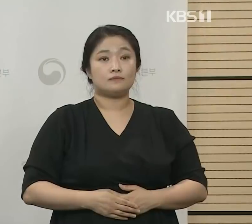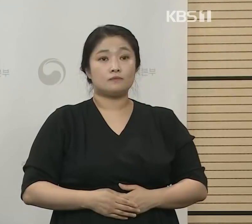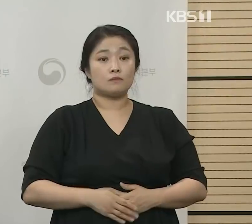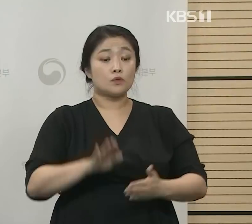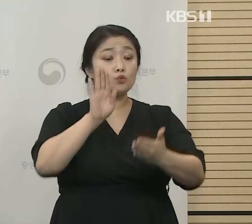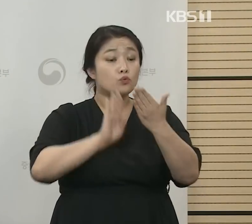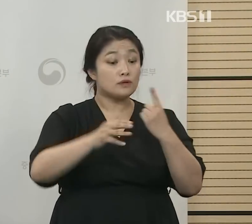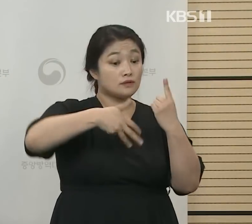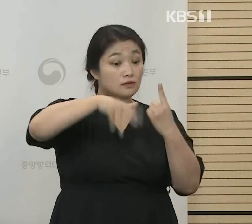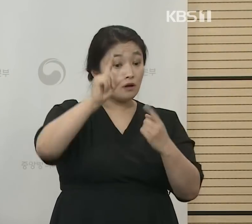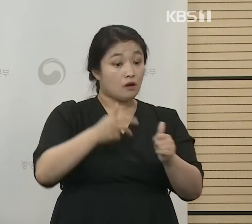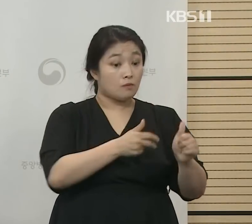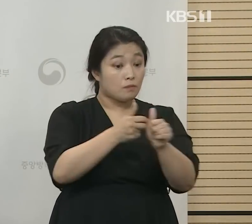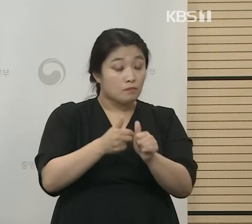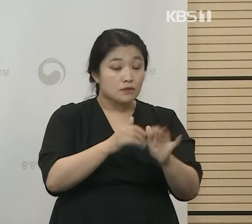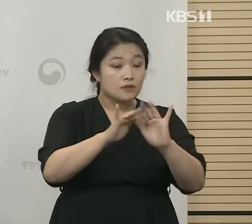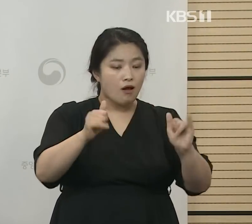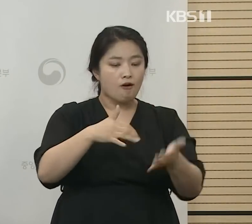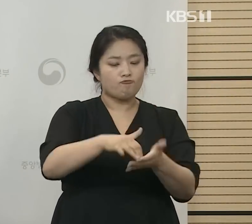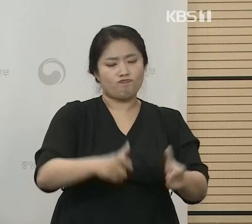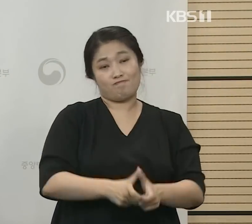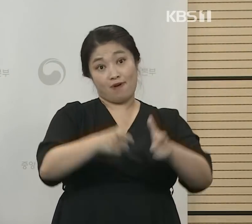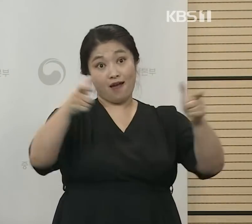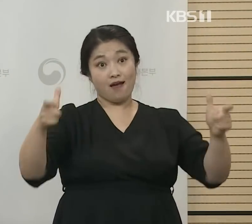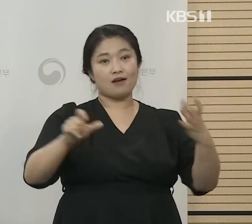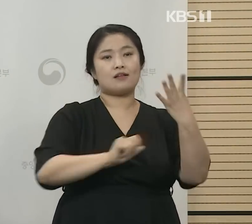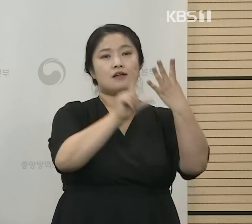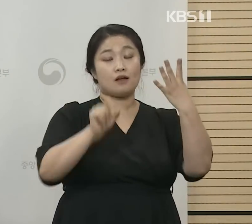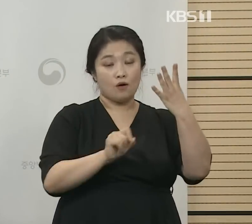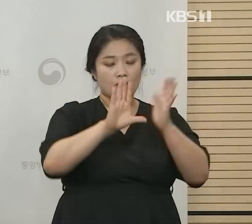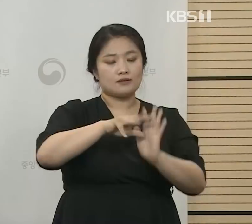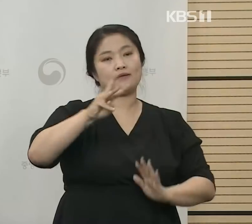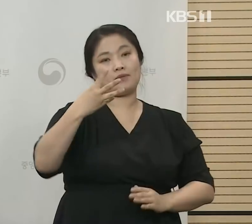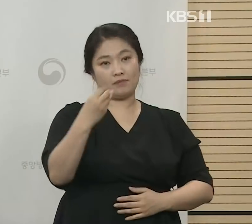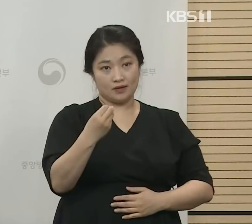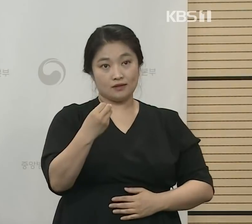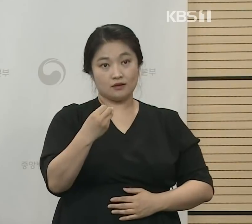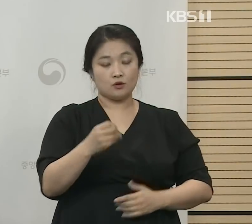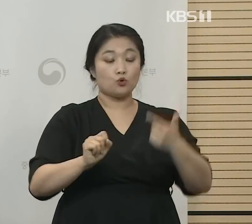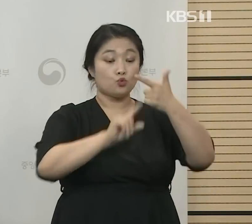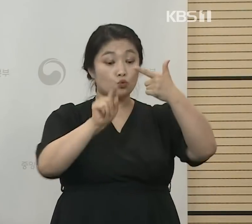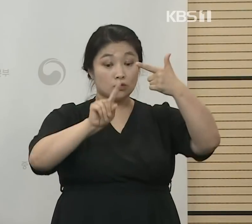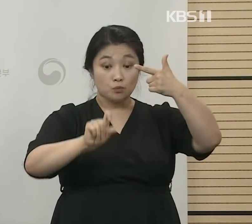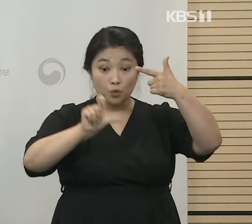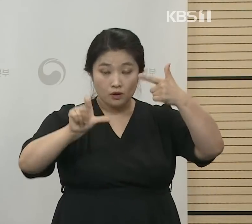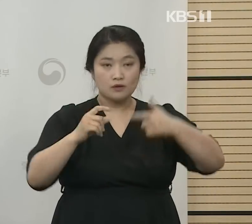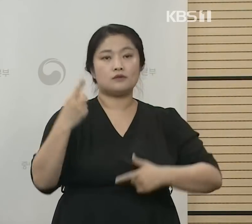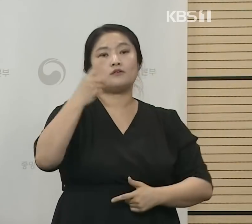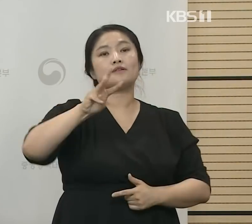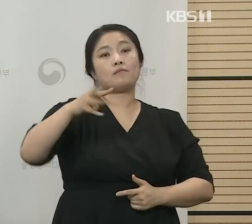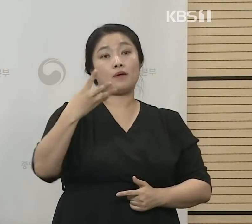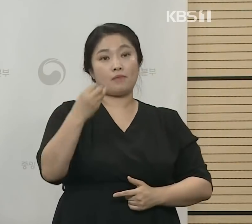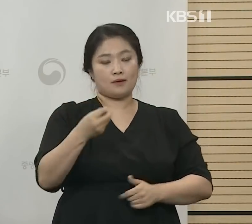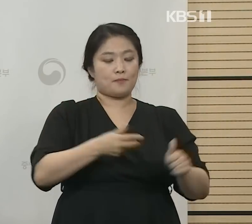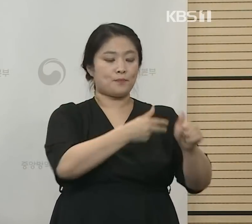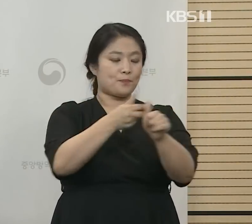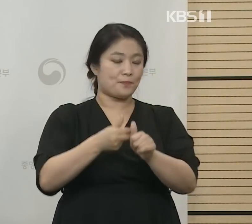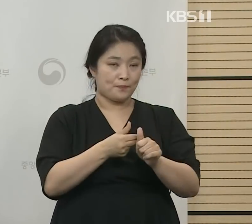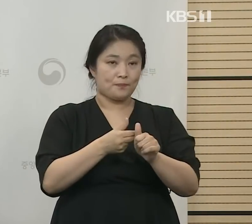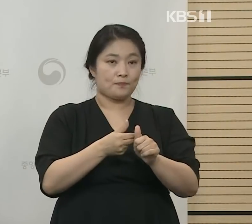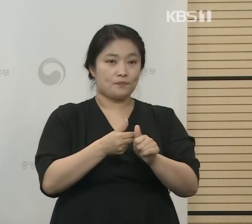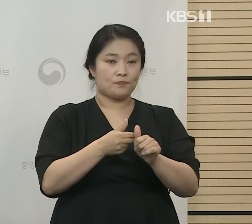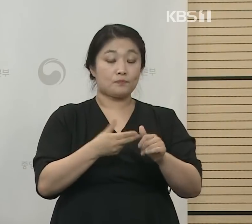이후 1차 접종 대상자를 확대하면서 4월 말에 300만 명, 6월 15일에 1,300만 명 접종에